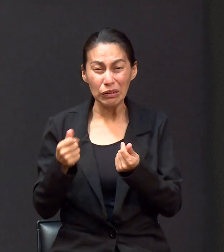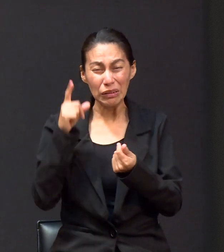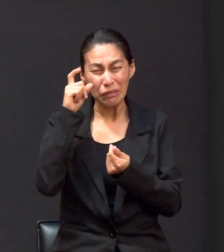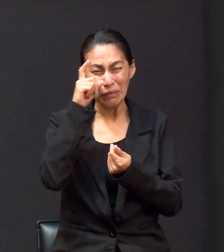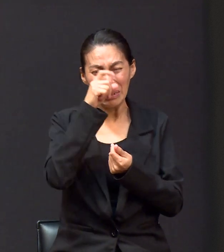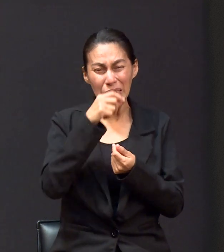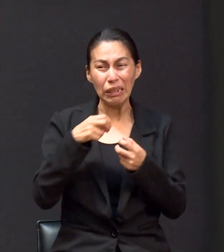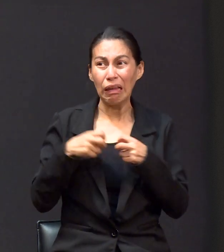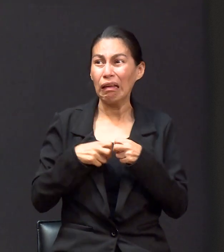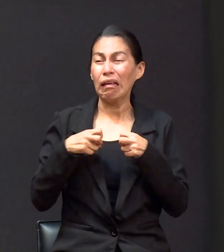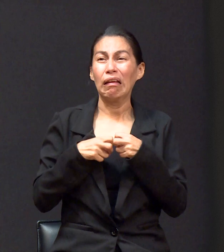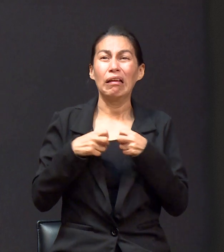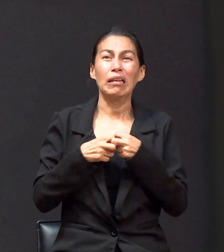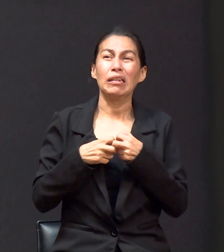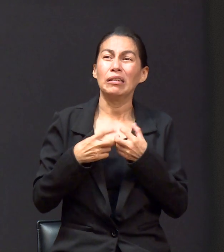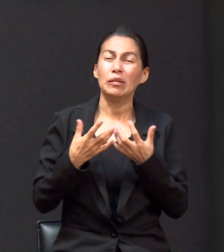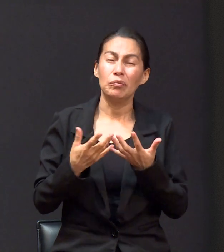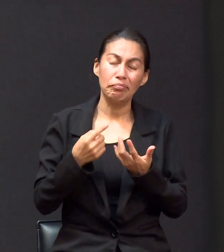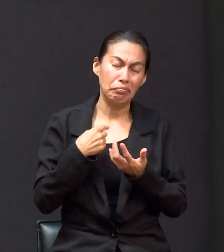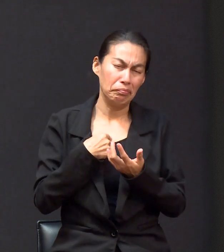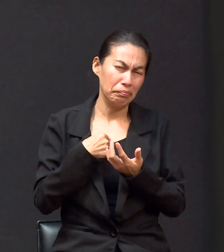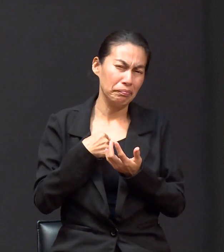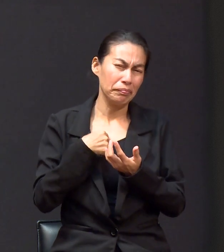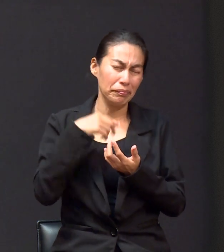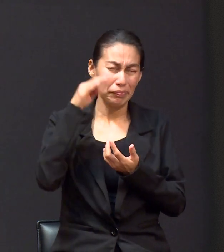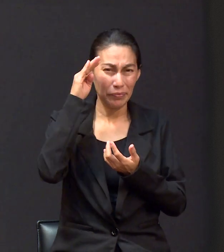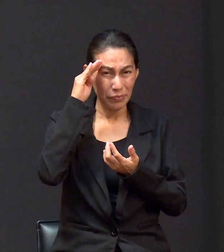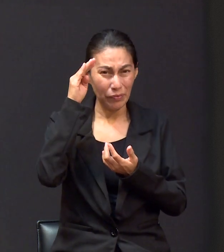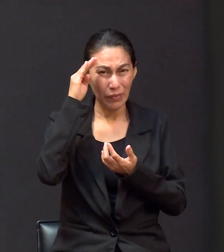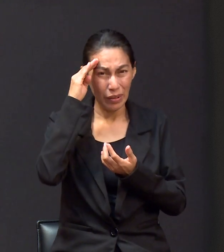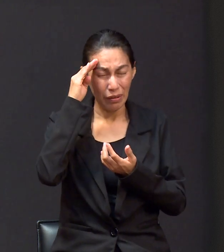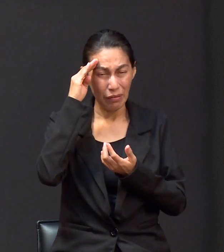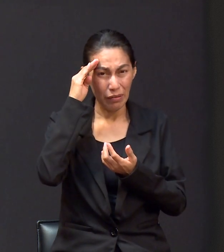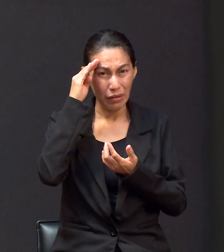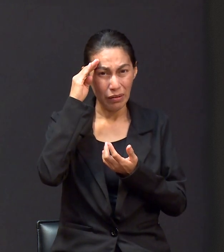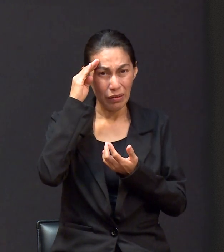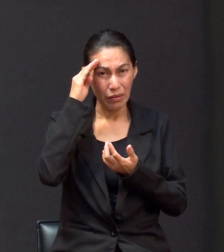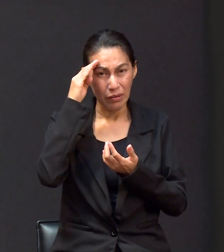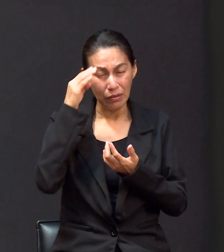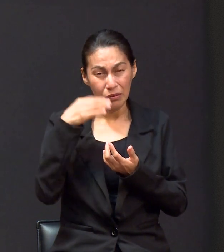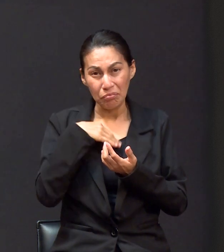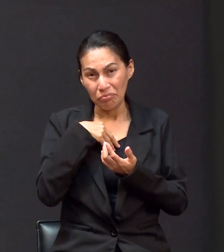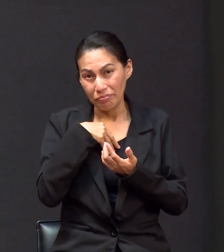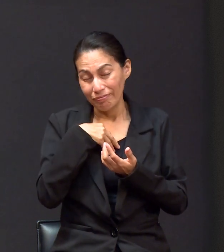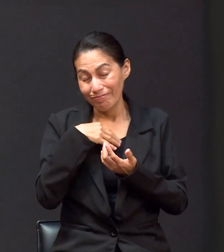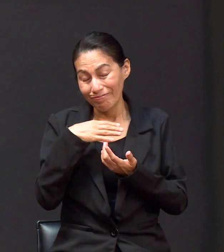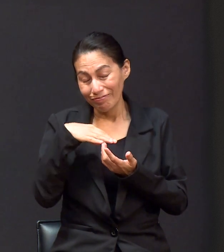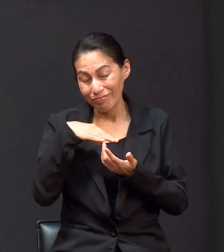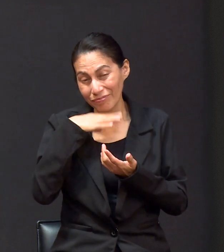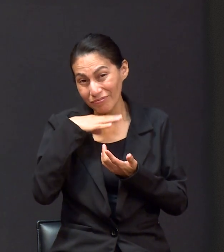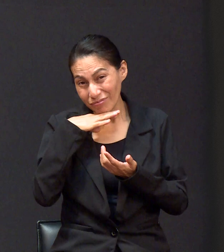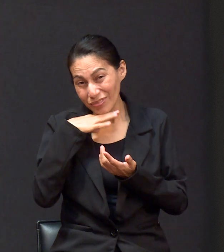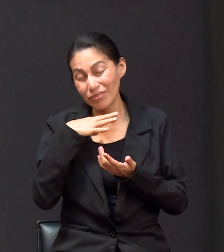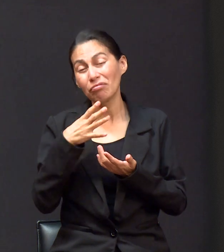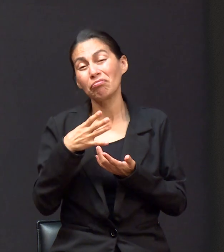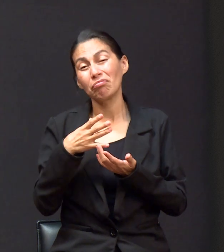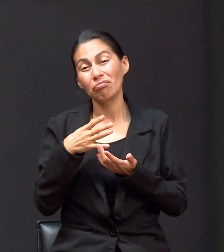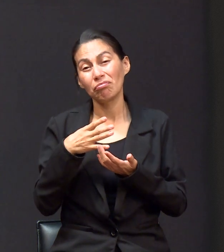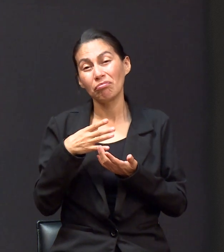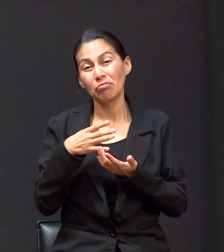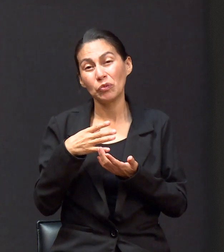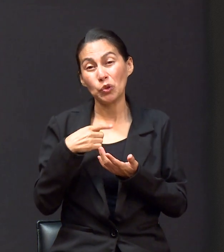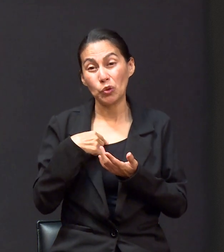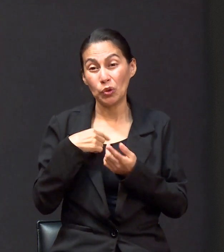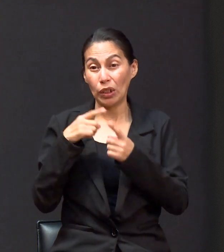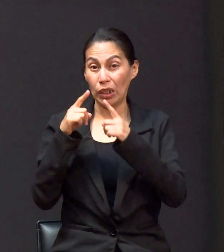muy complicado. Me estresaba y yo pensaba, en mi ignorancia, porque digo que es ignorancia, que